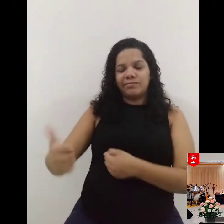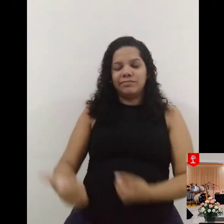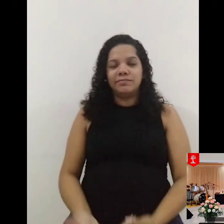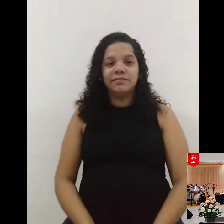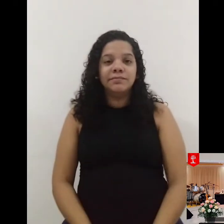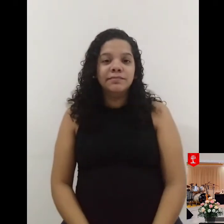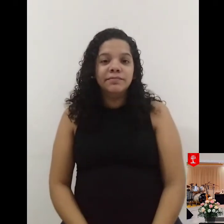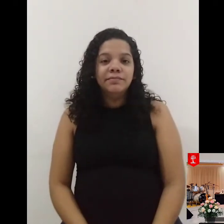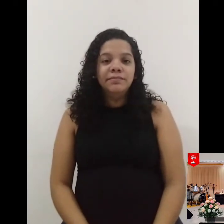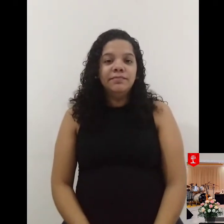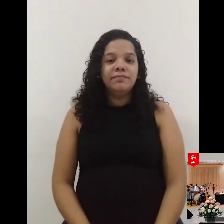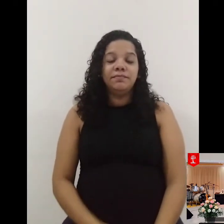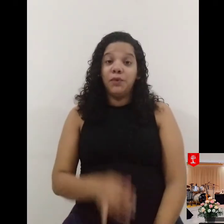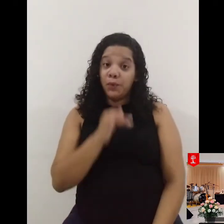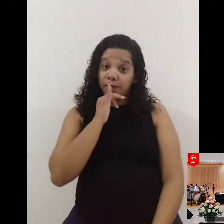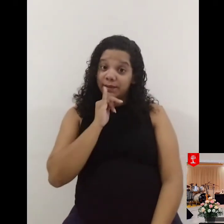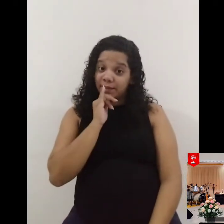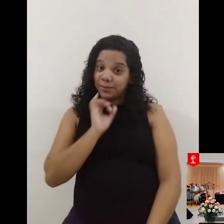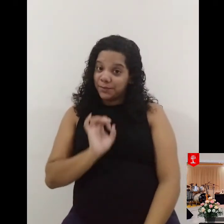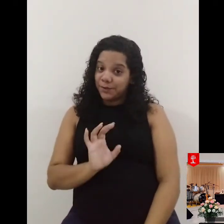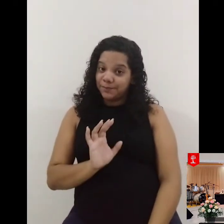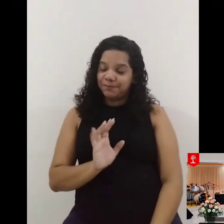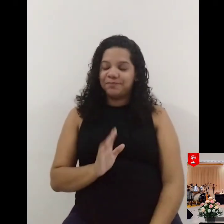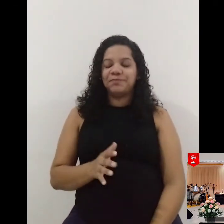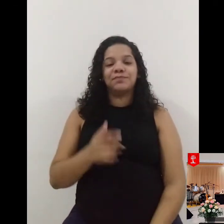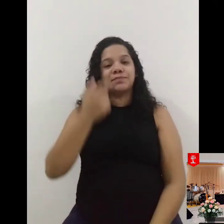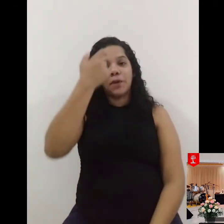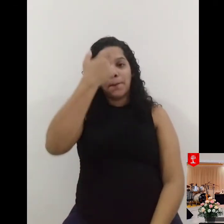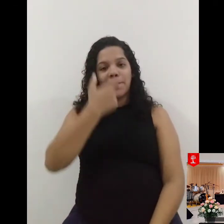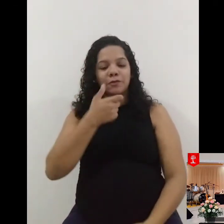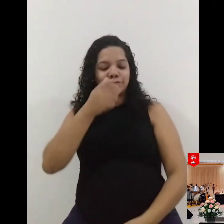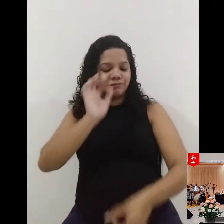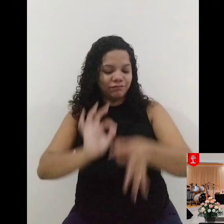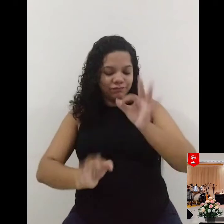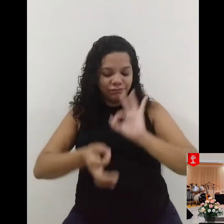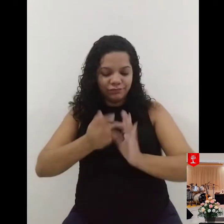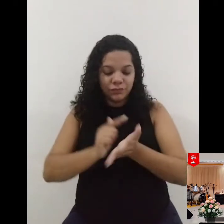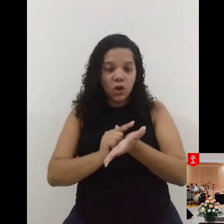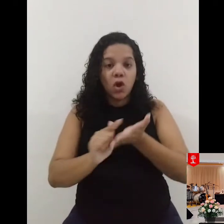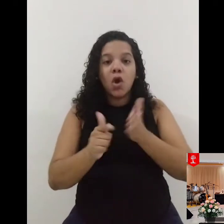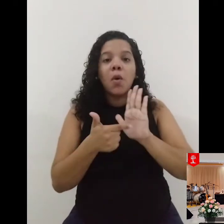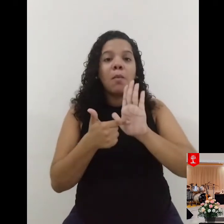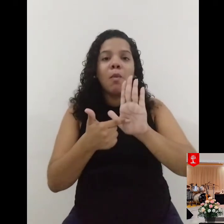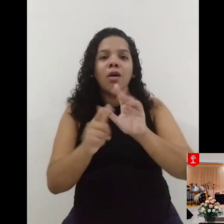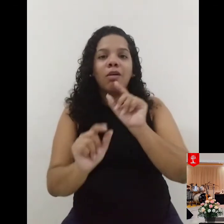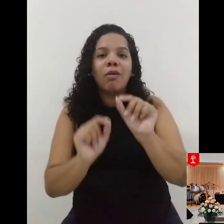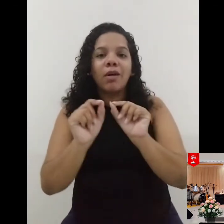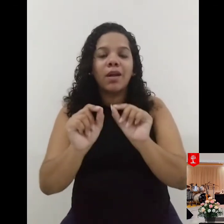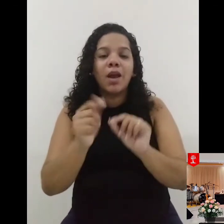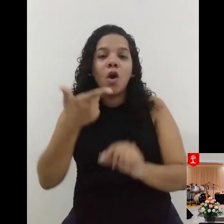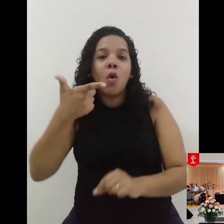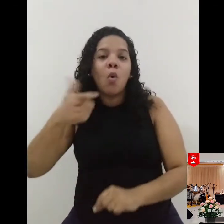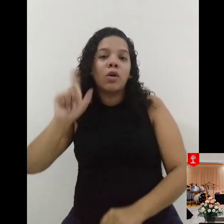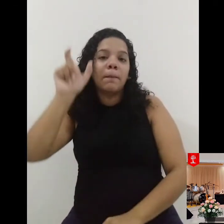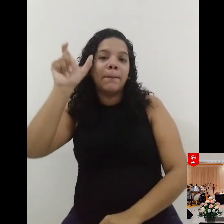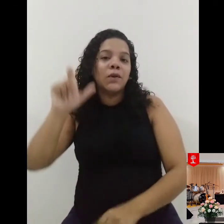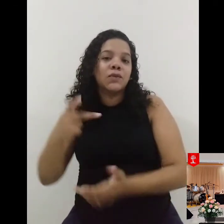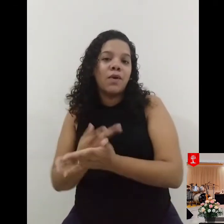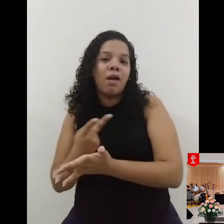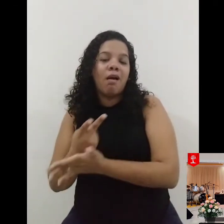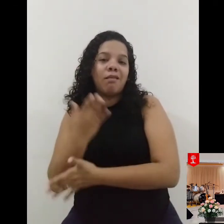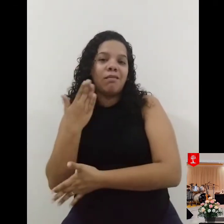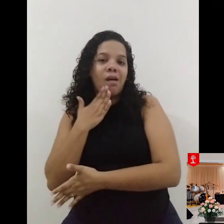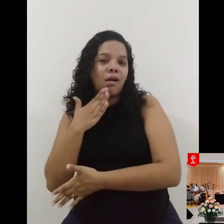Talvez sejam poucos os cristãos que, aberta e conscientemente, tome a